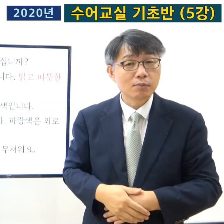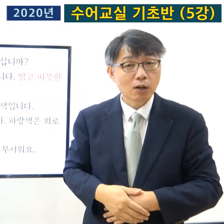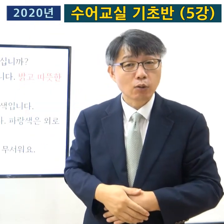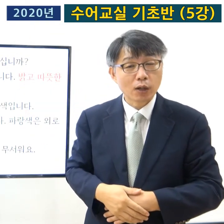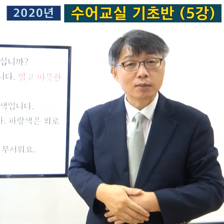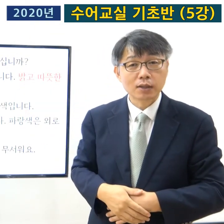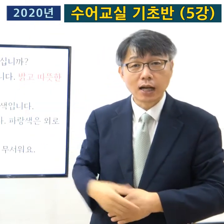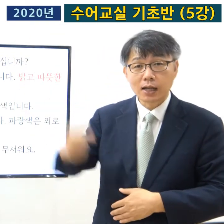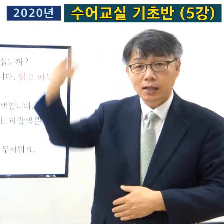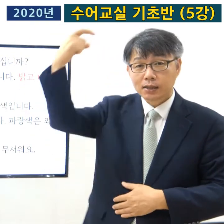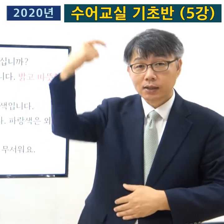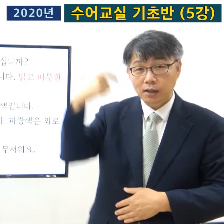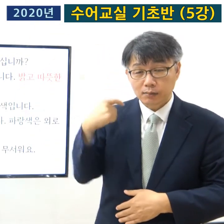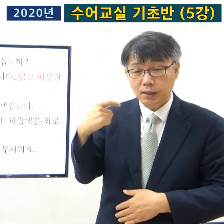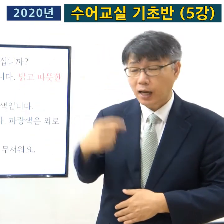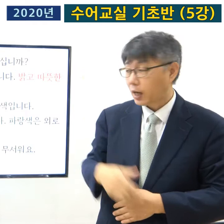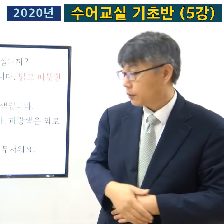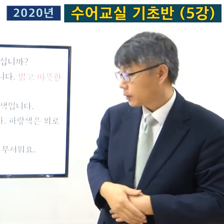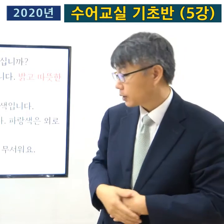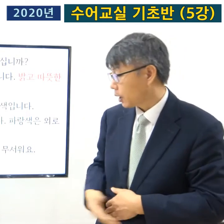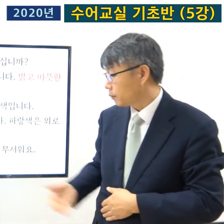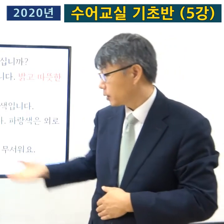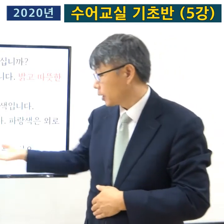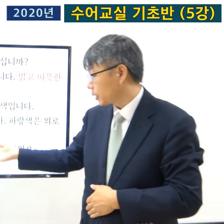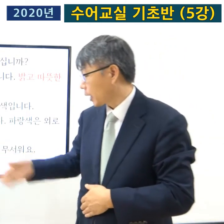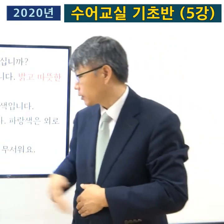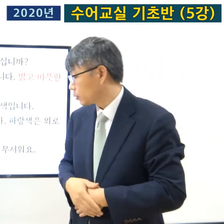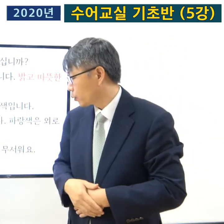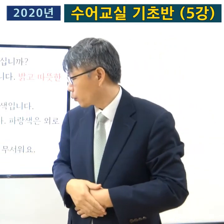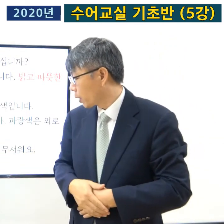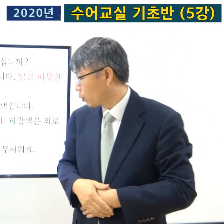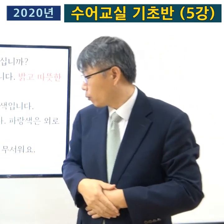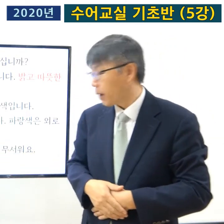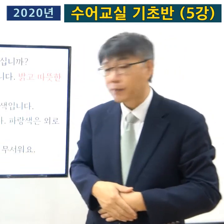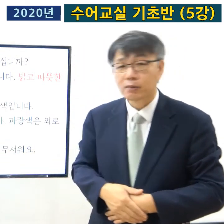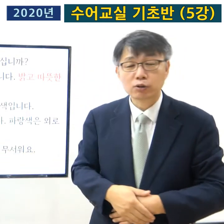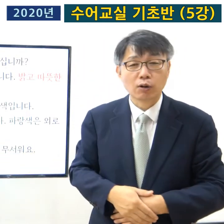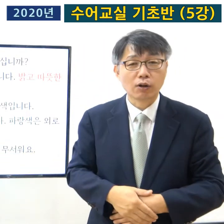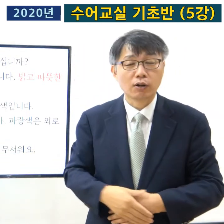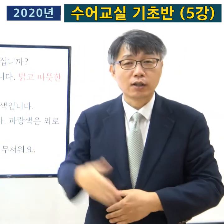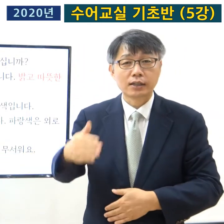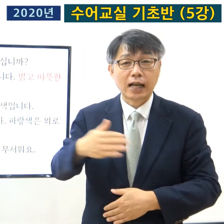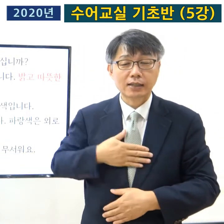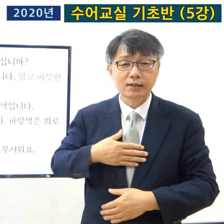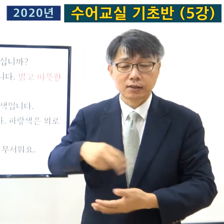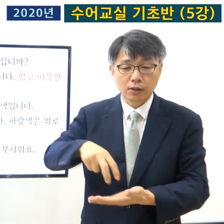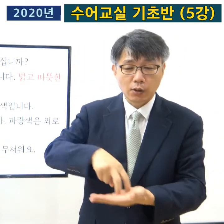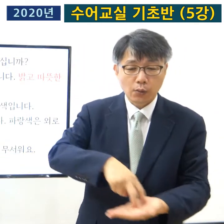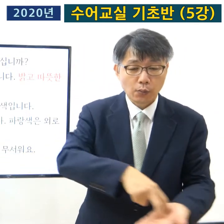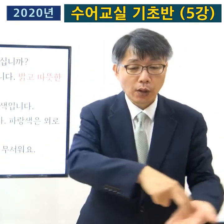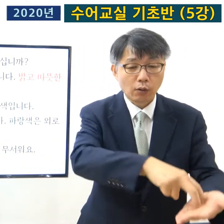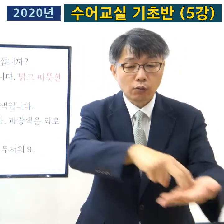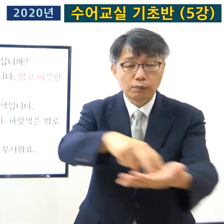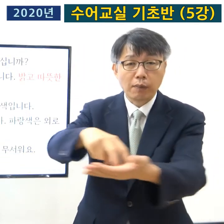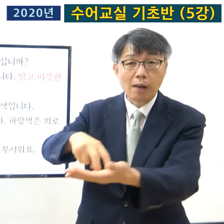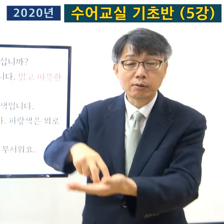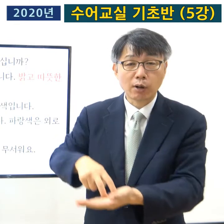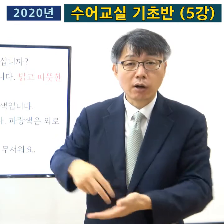느껴집니다하고 똑같습니다. 느껴집니다. 그 다음, 나는 외로운 밤이 무서워요. 나는 외로움, 밤은